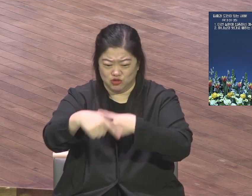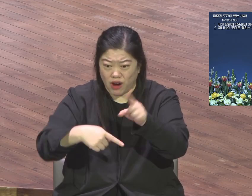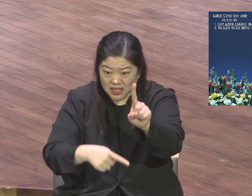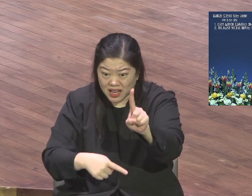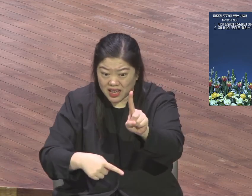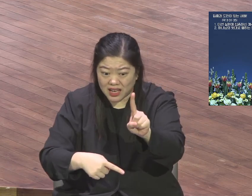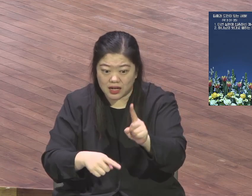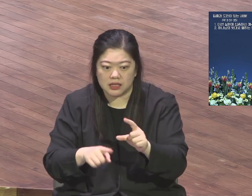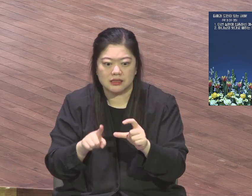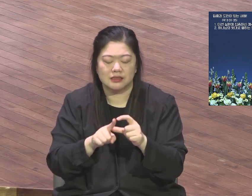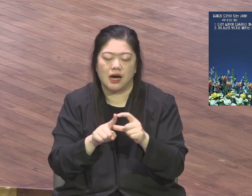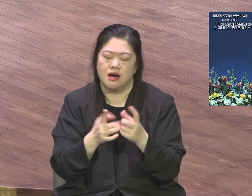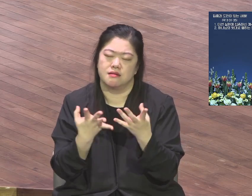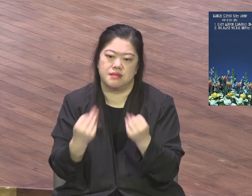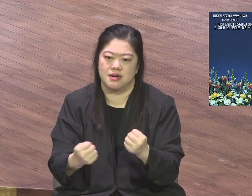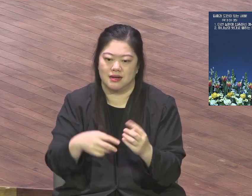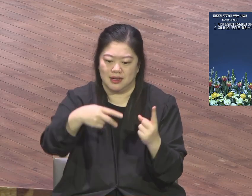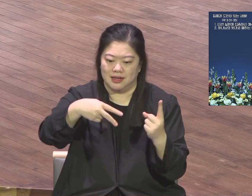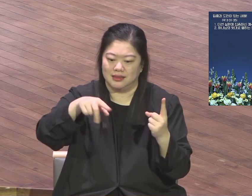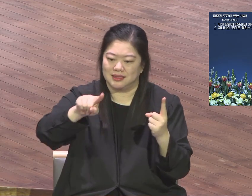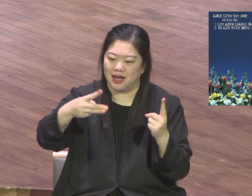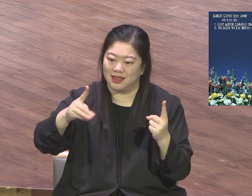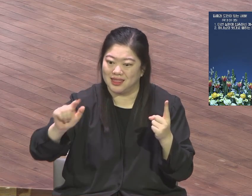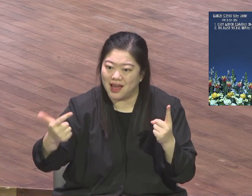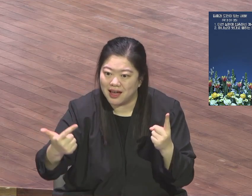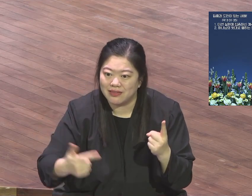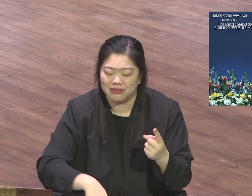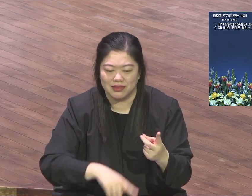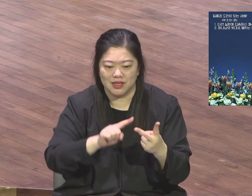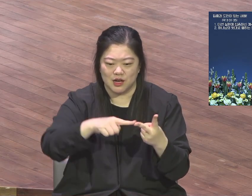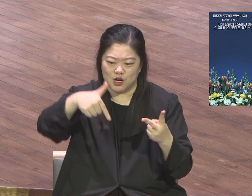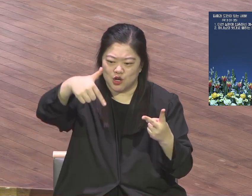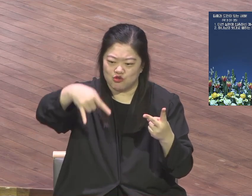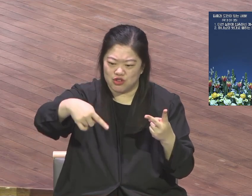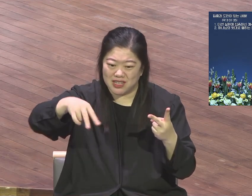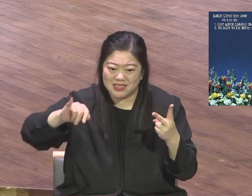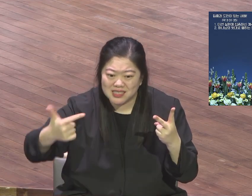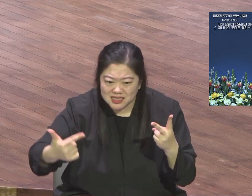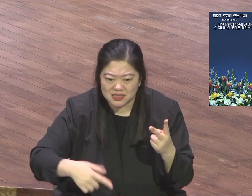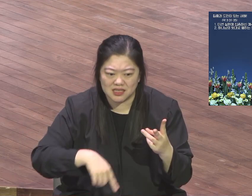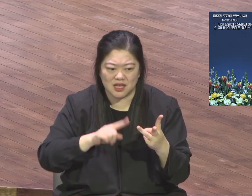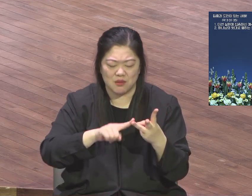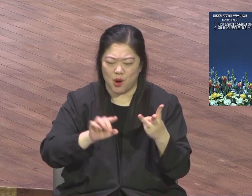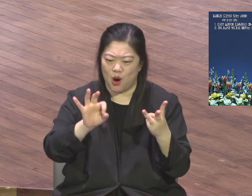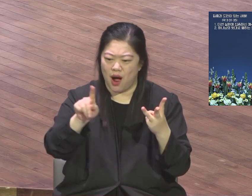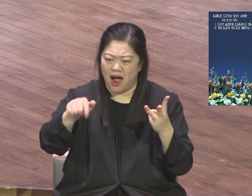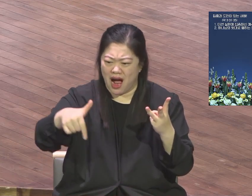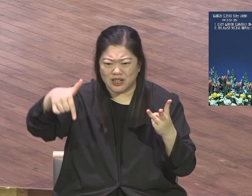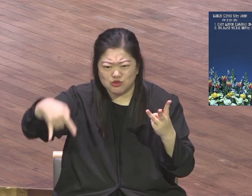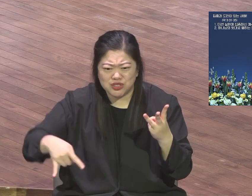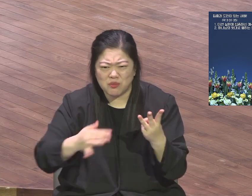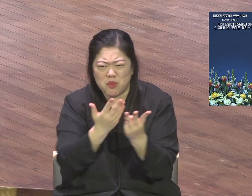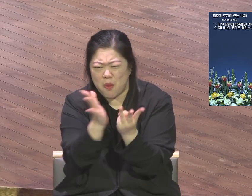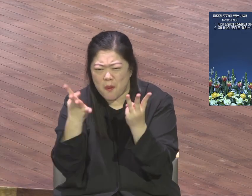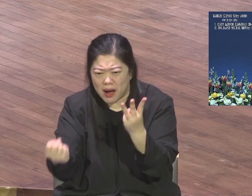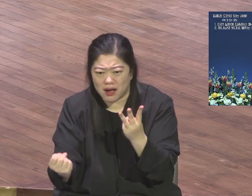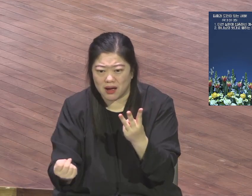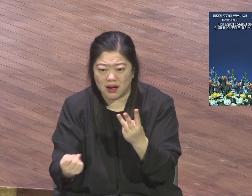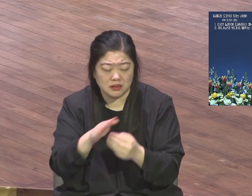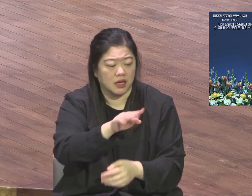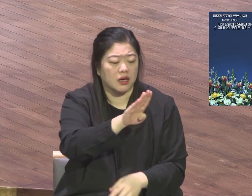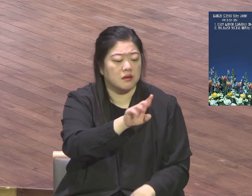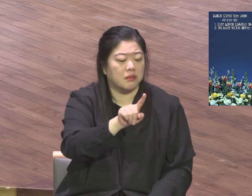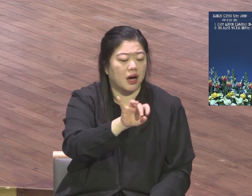한마디로 같은 편끼리 서로 쫓아낸다는 것이 말이 되냐? 응? 어떻게 귀신이 귀신을 사단의